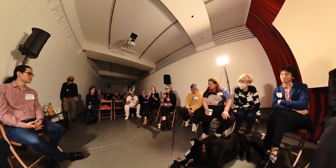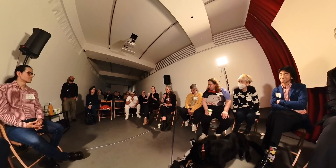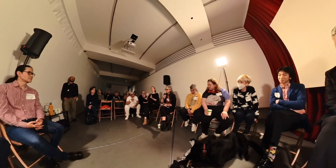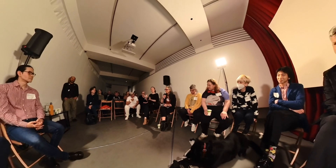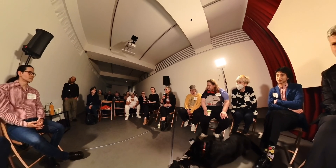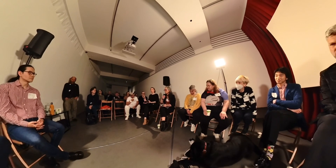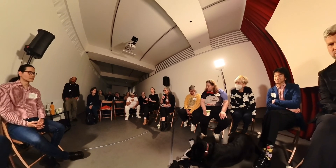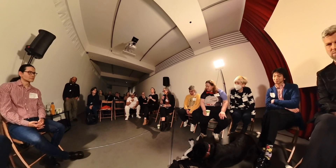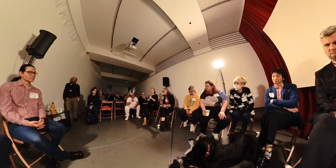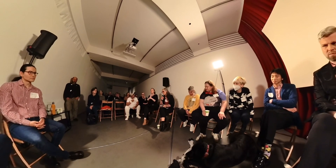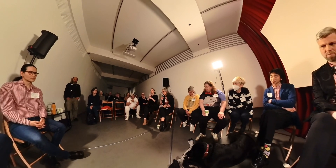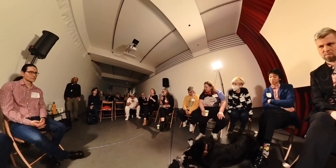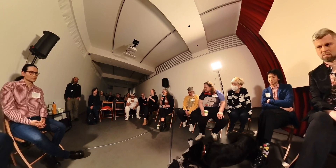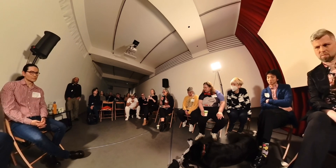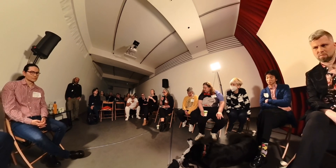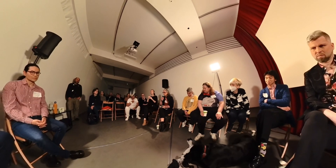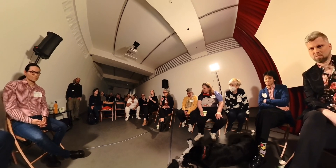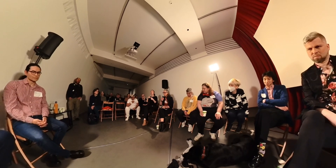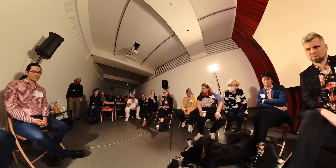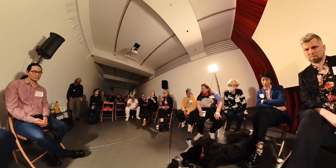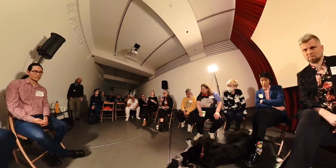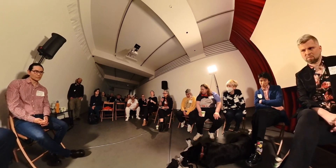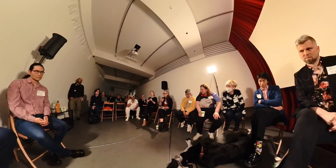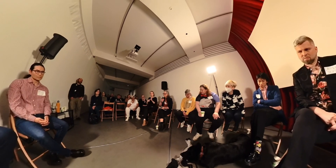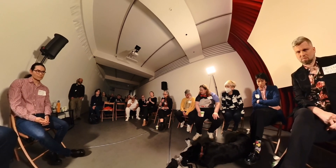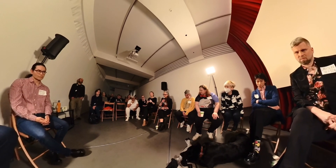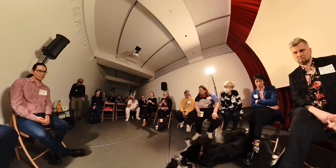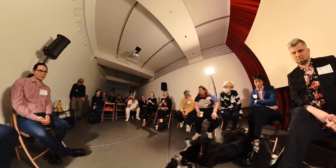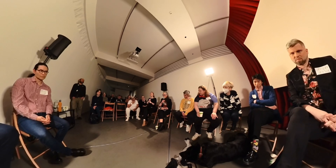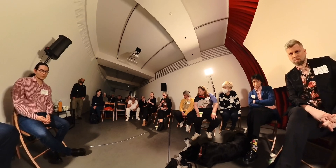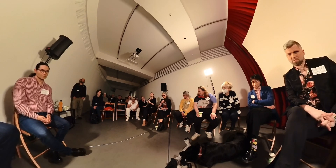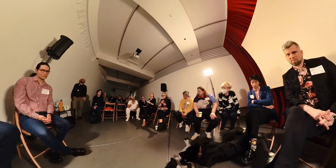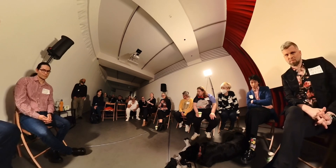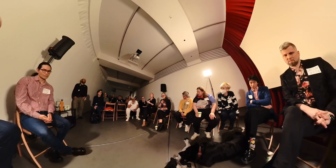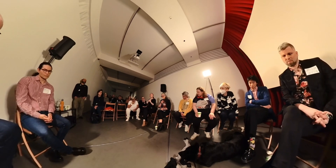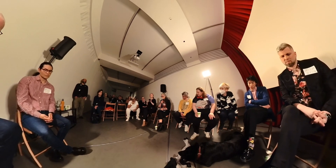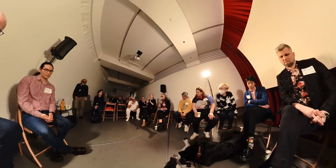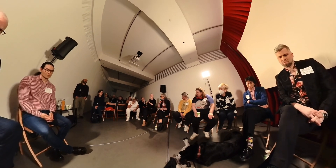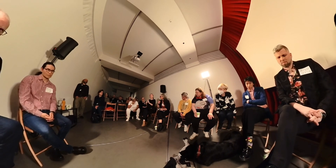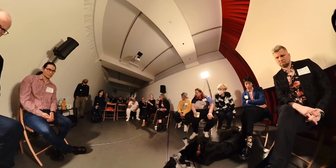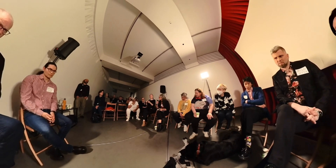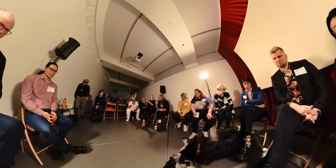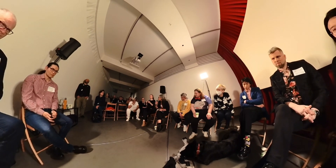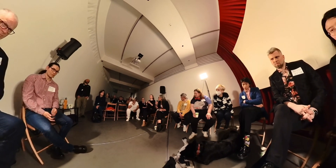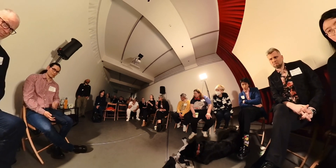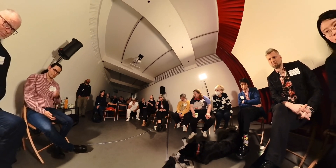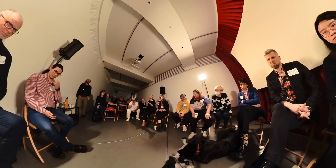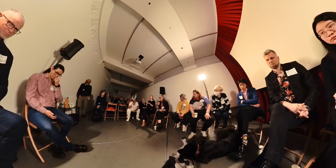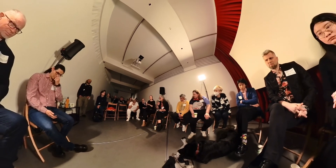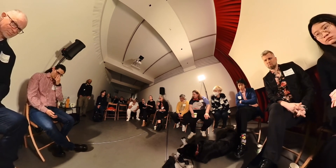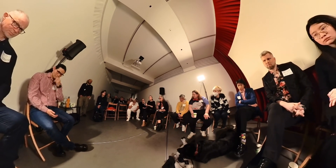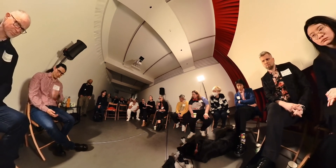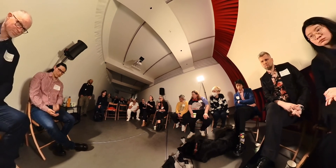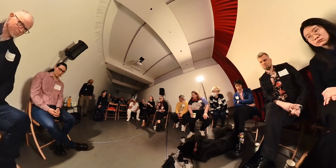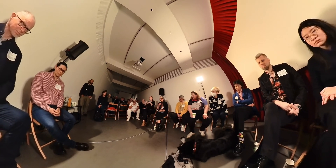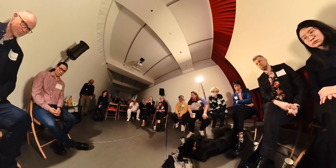termíny reprezentace, sebereprezentace, potom přístupnost a participace. Oni všechny spolu tak trochu jako